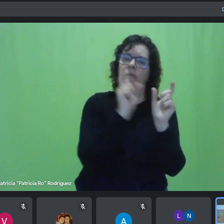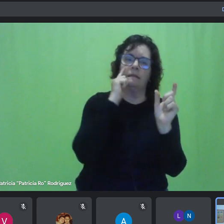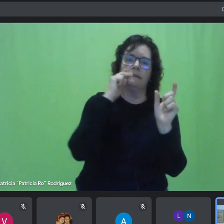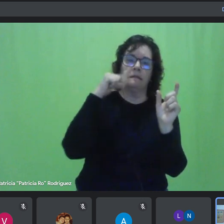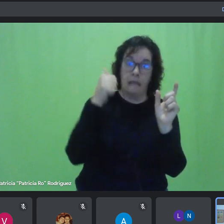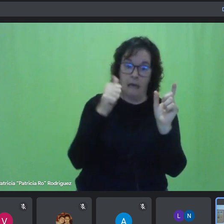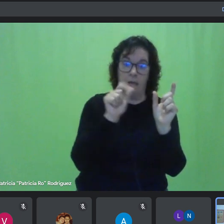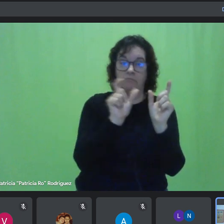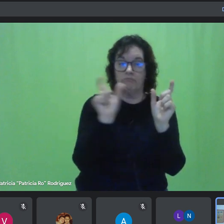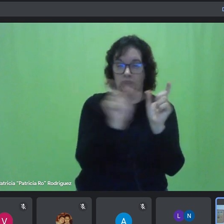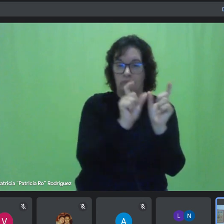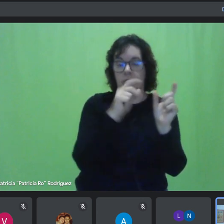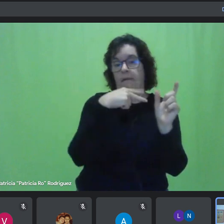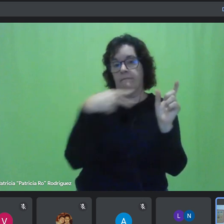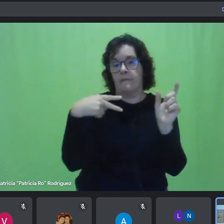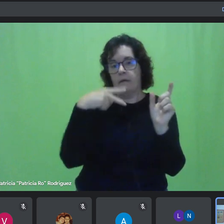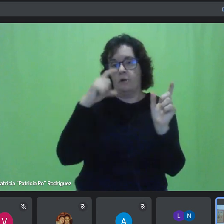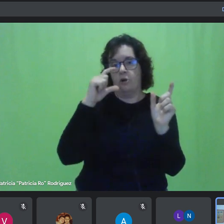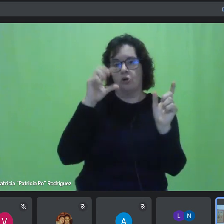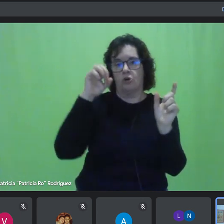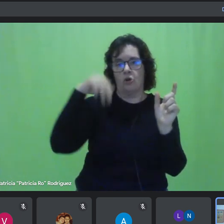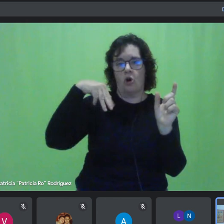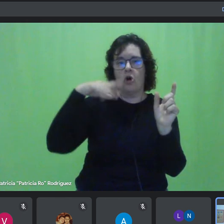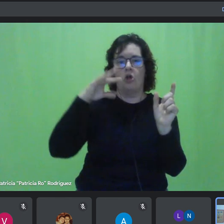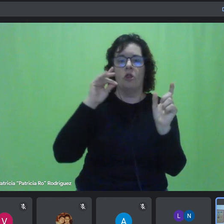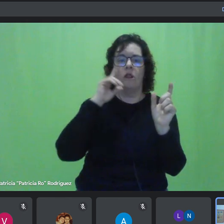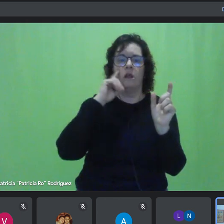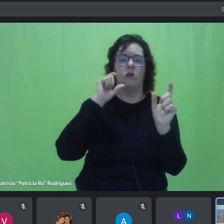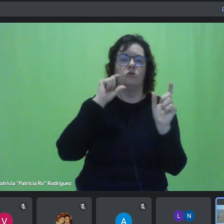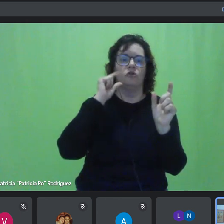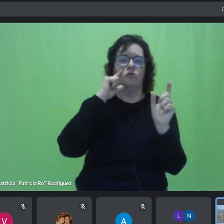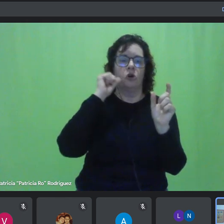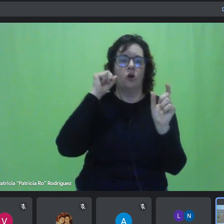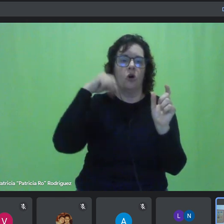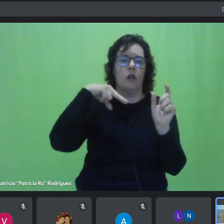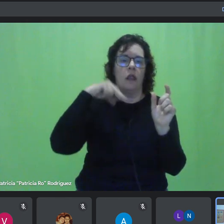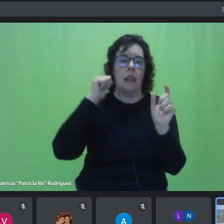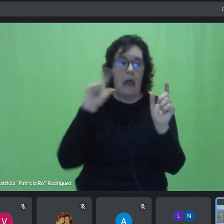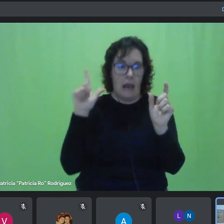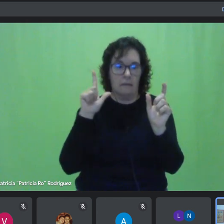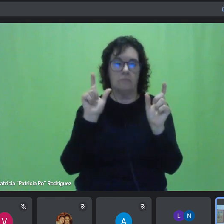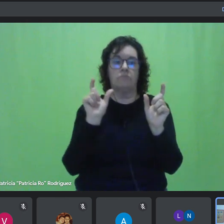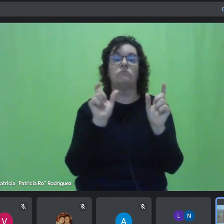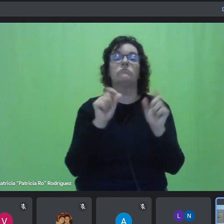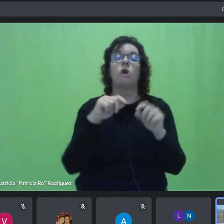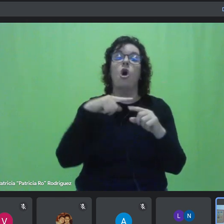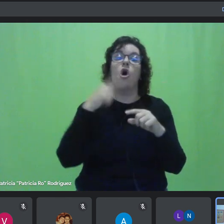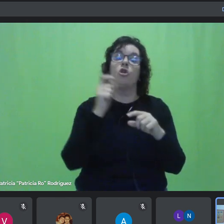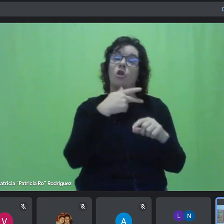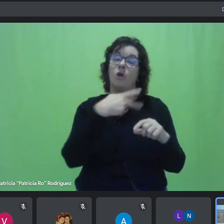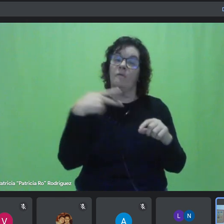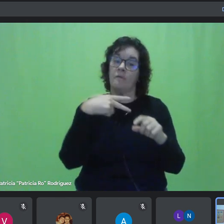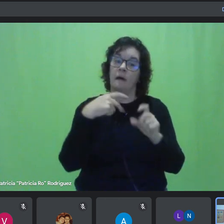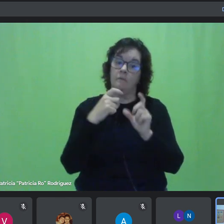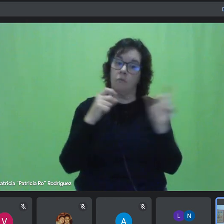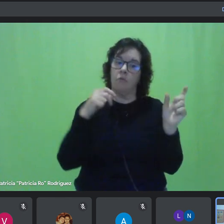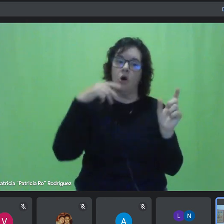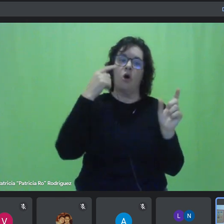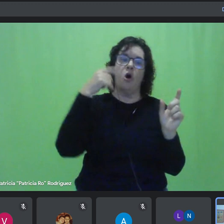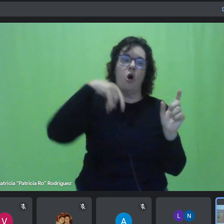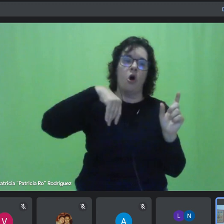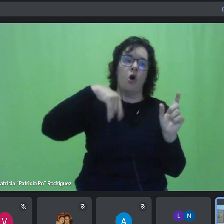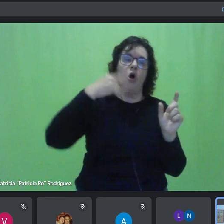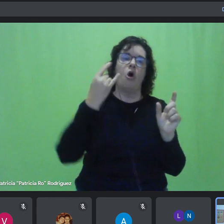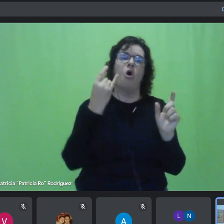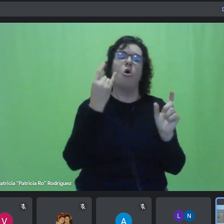Luego tenemos must, que es el verbo deber en cuanto a obligación, ¿sí? De deber hacer algo,